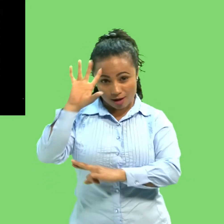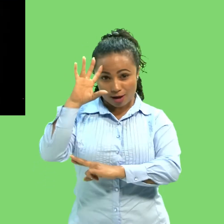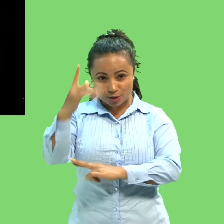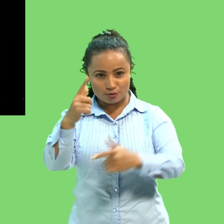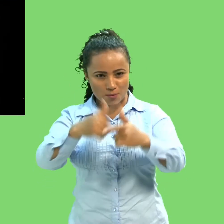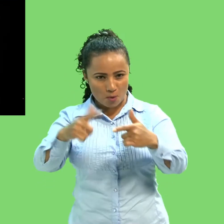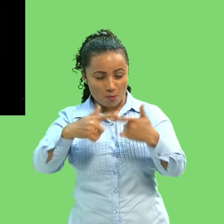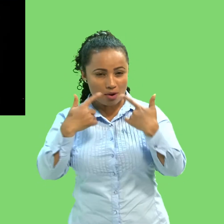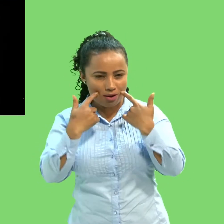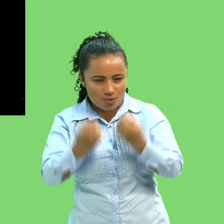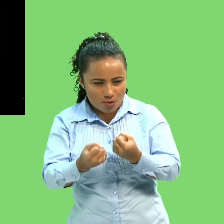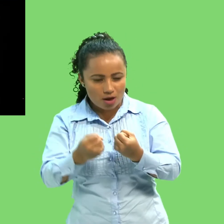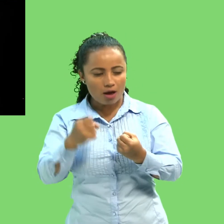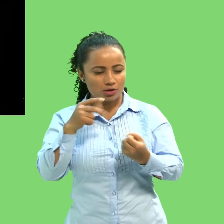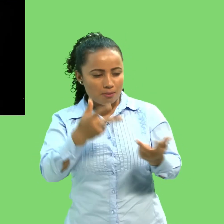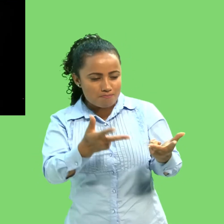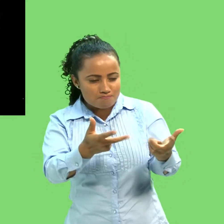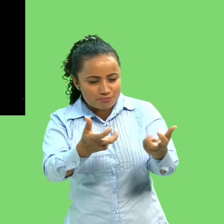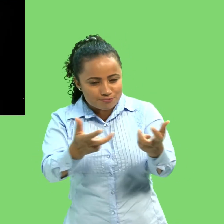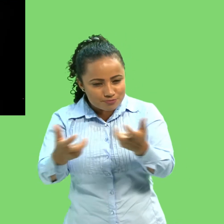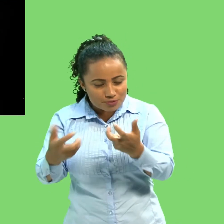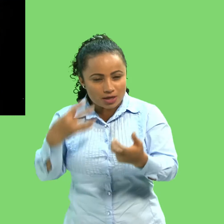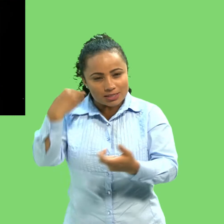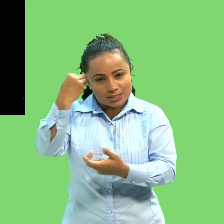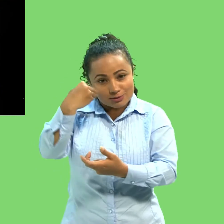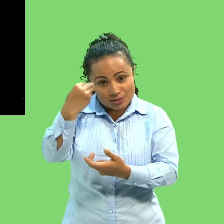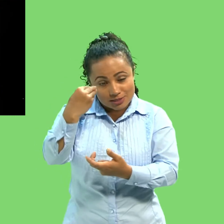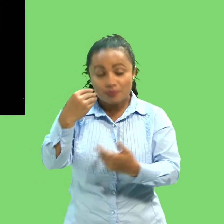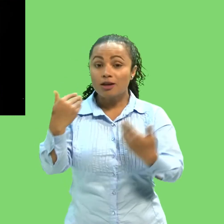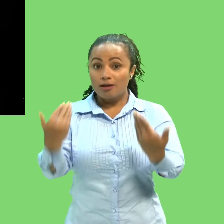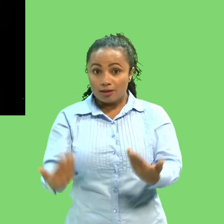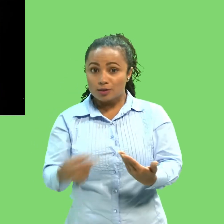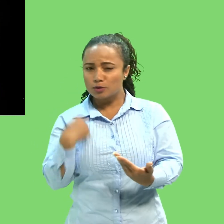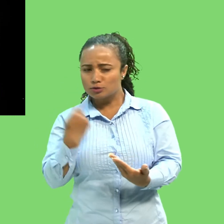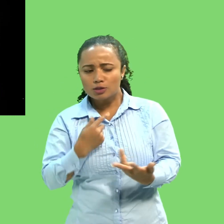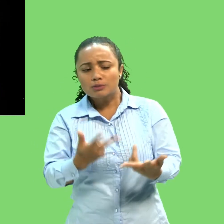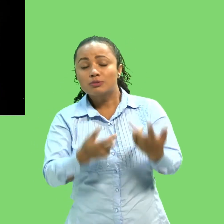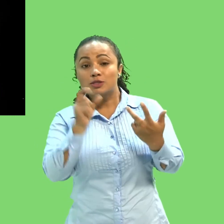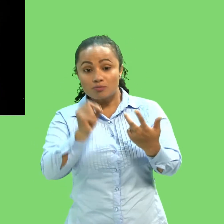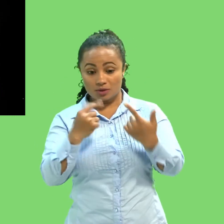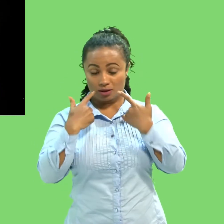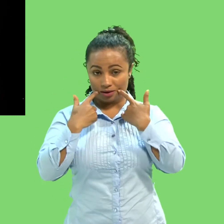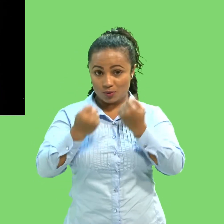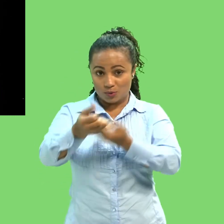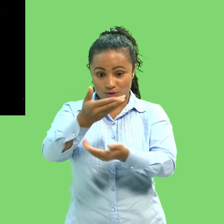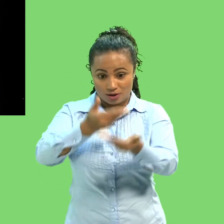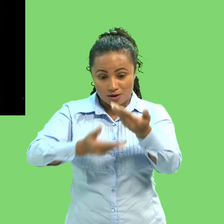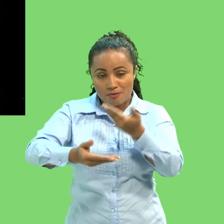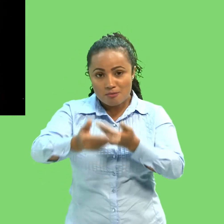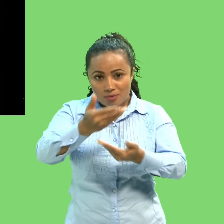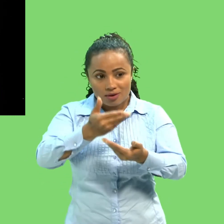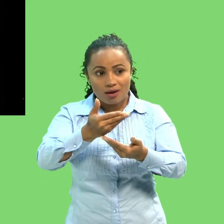áreas e experiências. Então, na verdade, mais uma vez, reforça para a gente o quê? O caráter